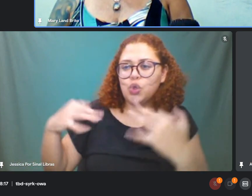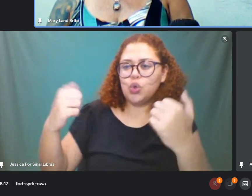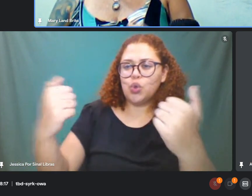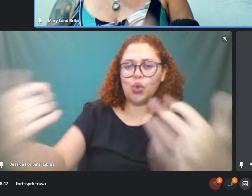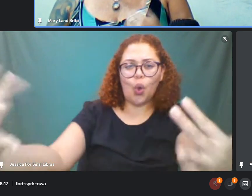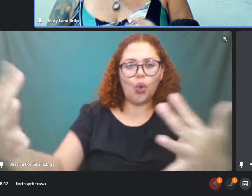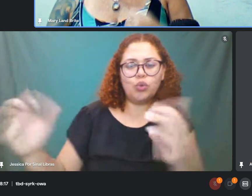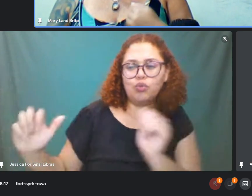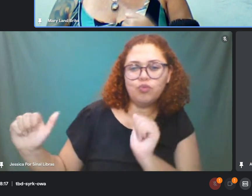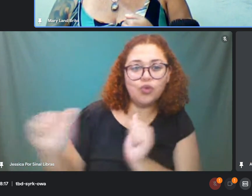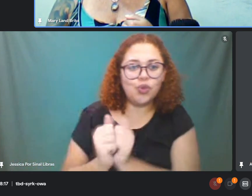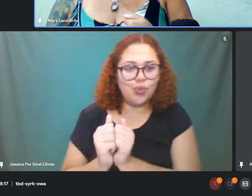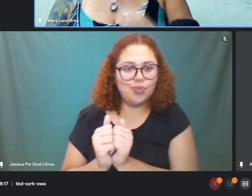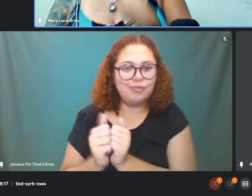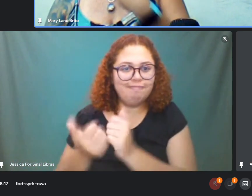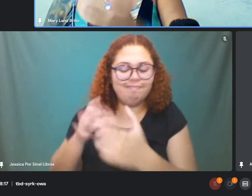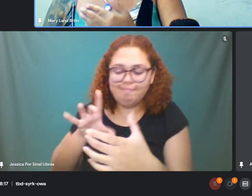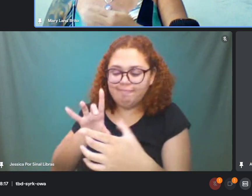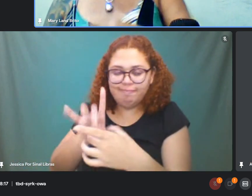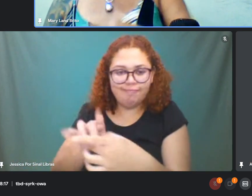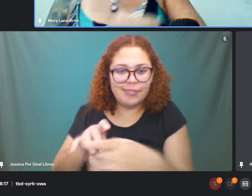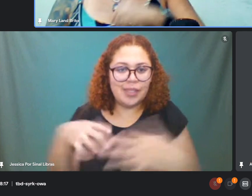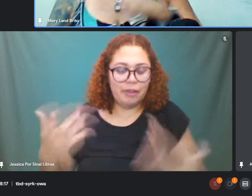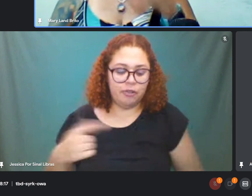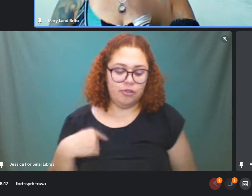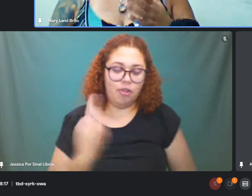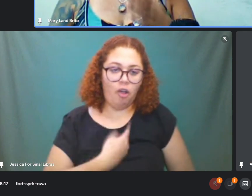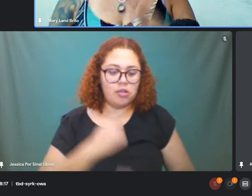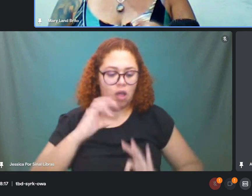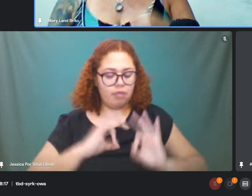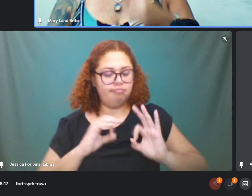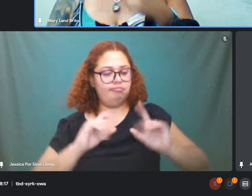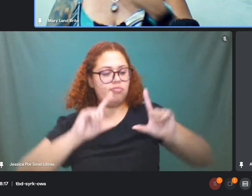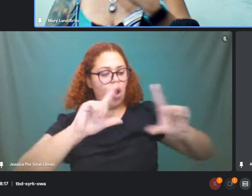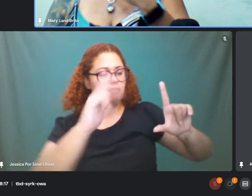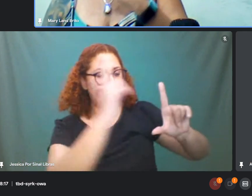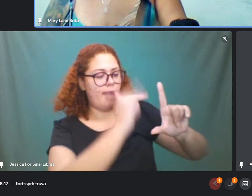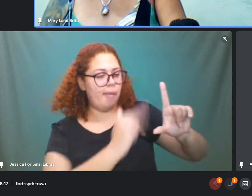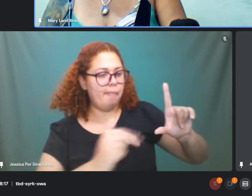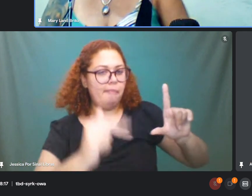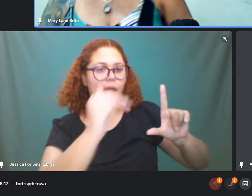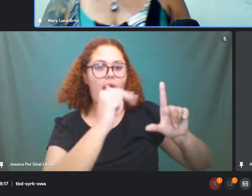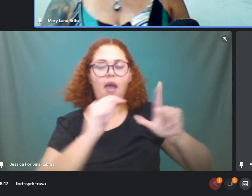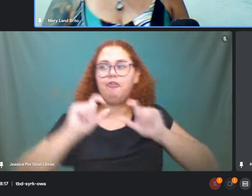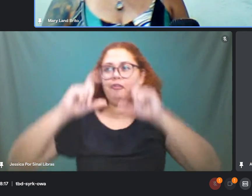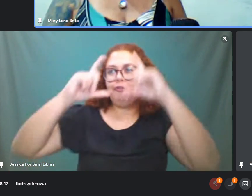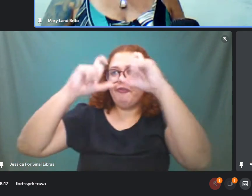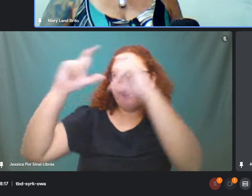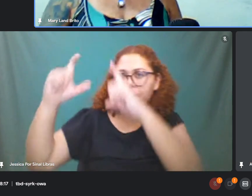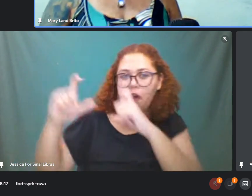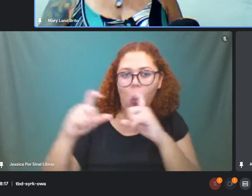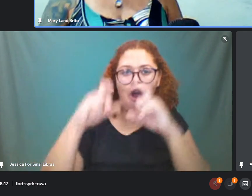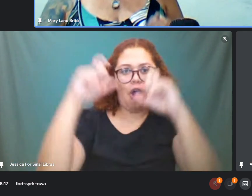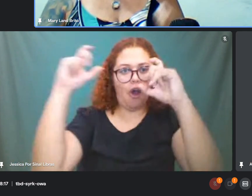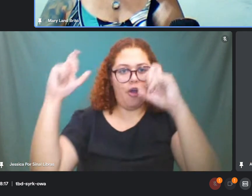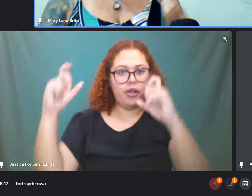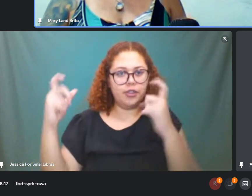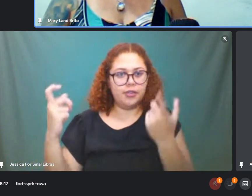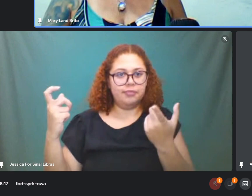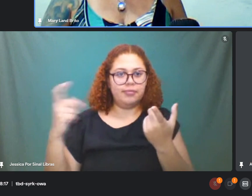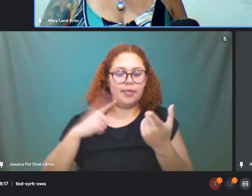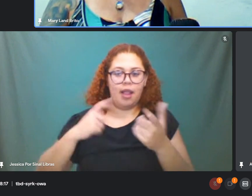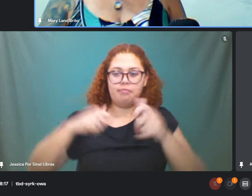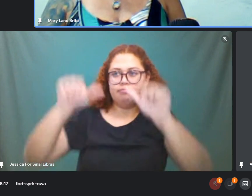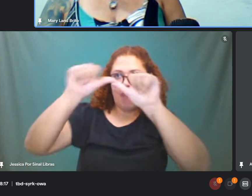Então, e quando a gente produz uma obra, quando a gente pinta um quadro, quando a gente faz uma fotografia, quando a gente faz uma